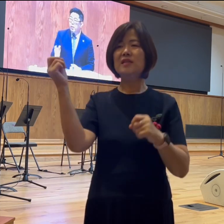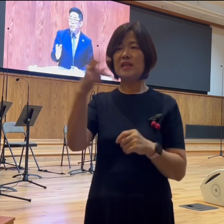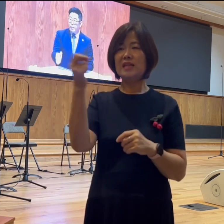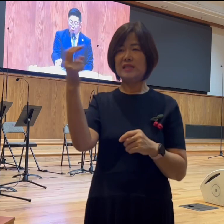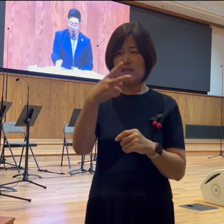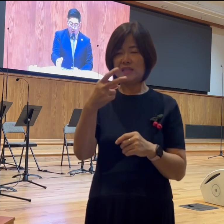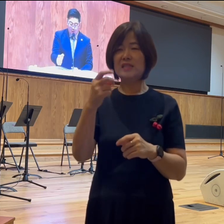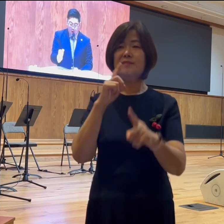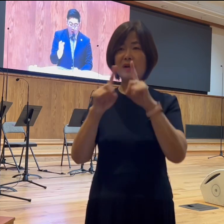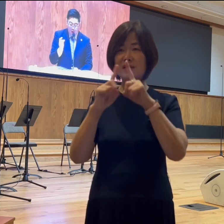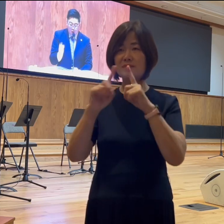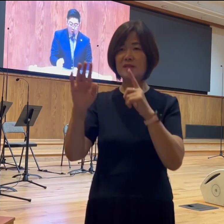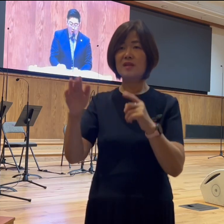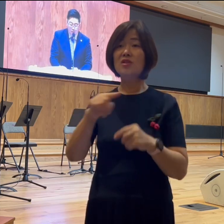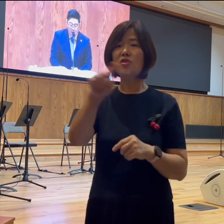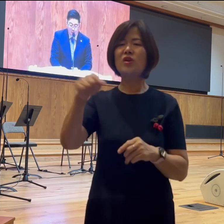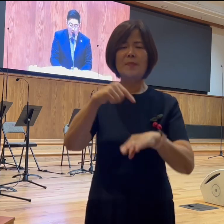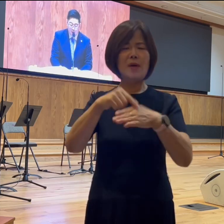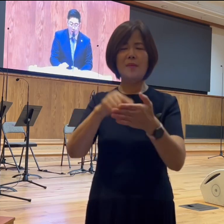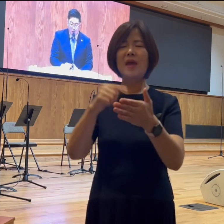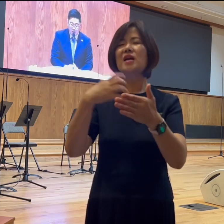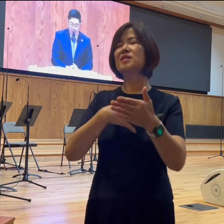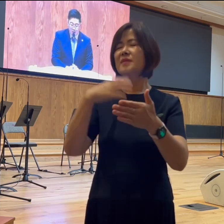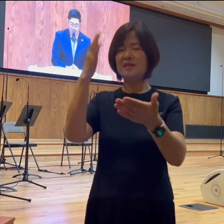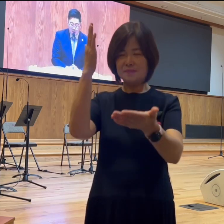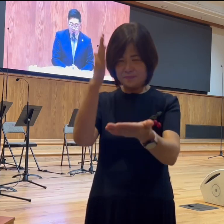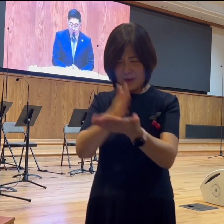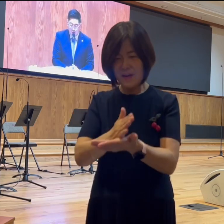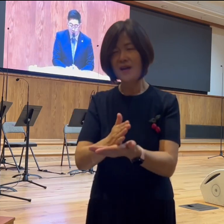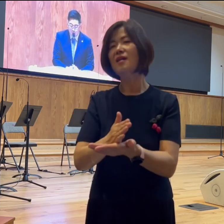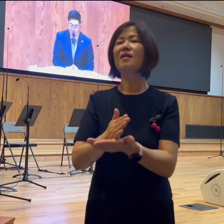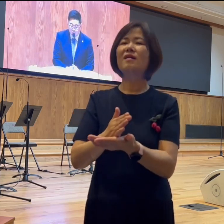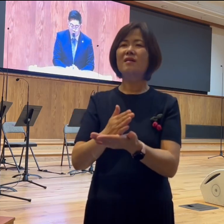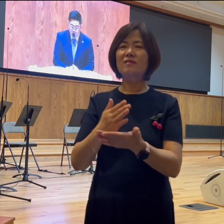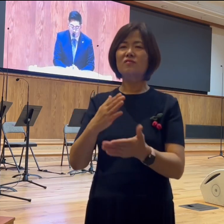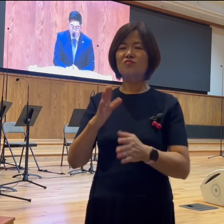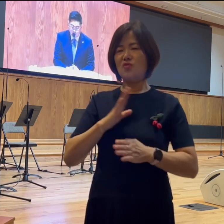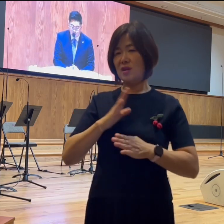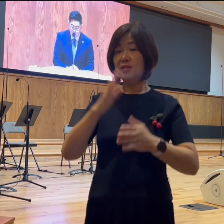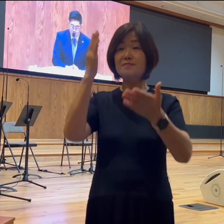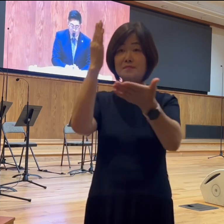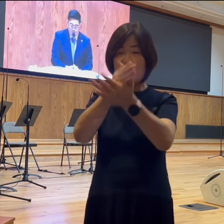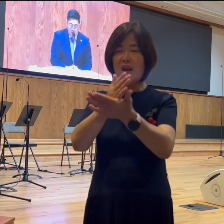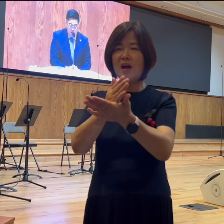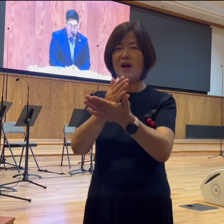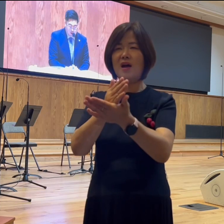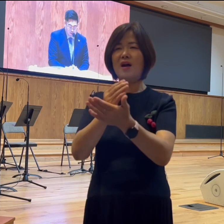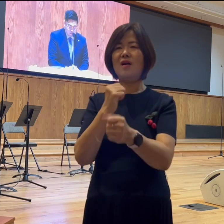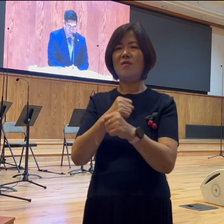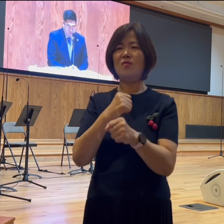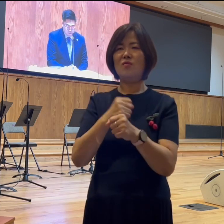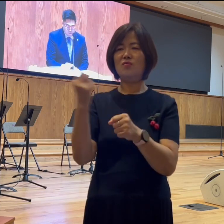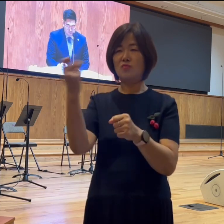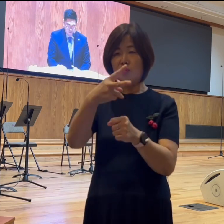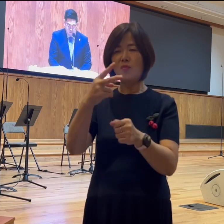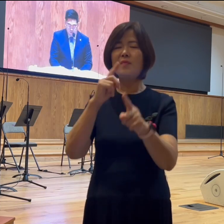한번 반복하십니다. 너희는 마음에 근심하지 말고 두려워하지도 말라.